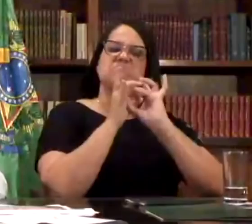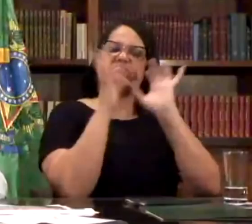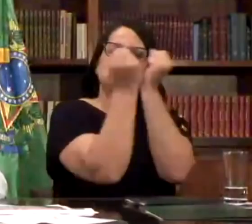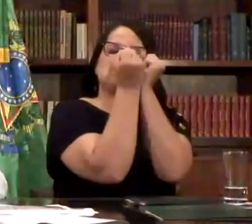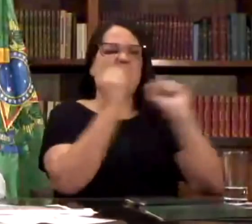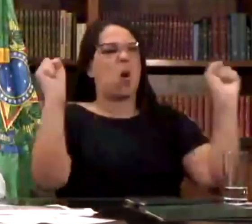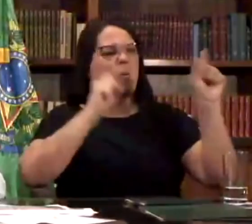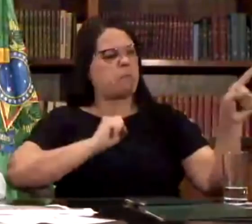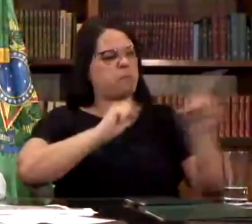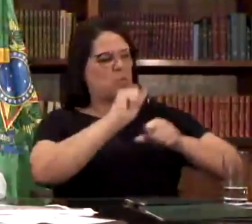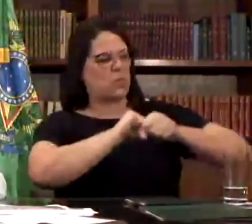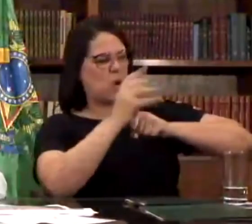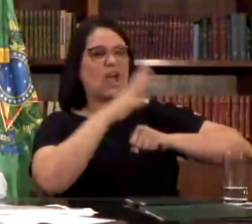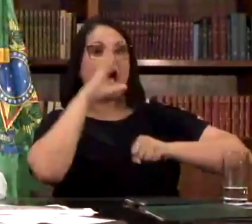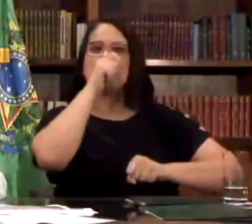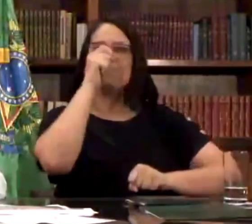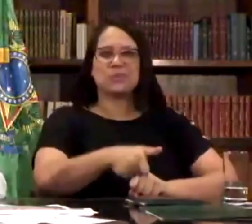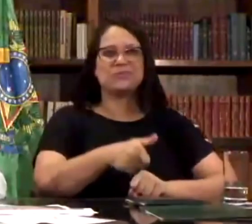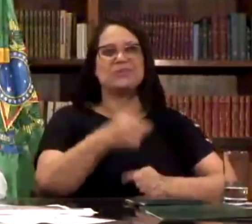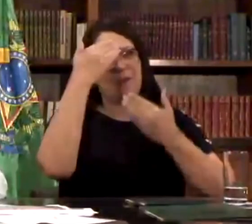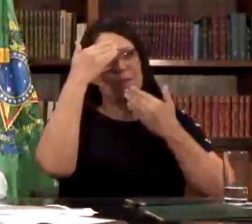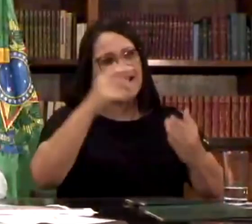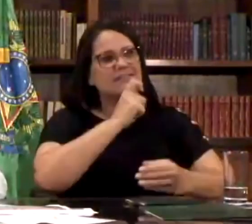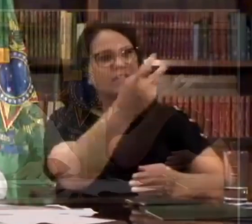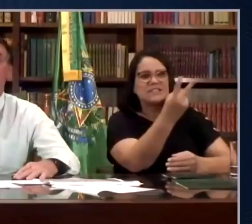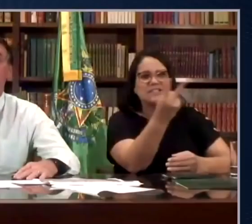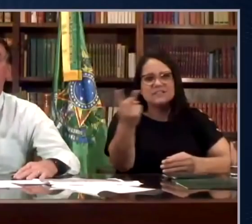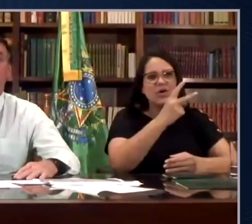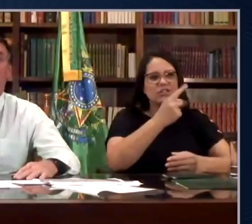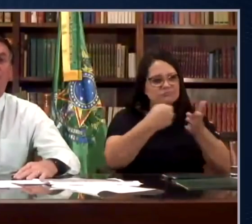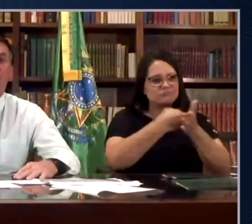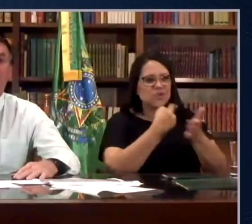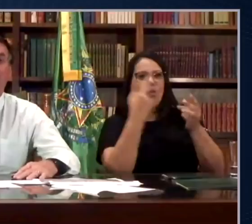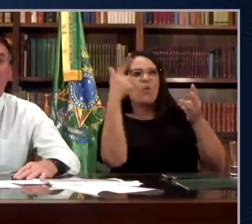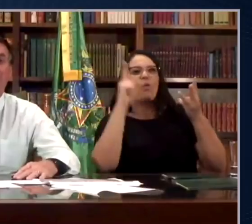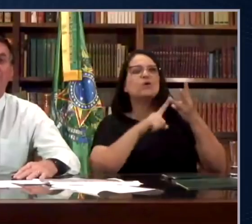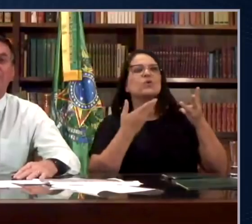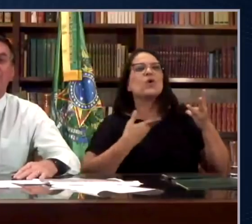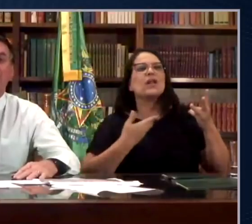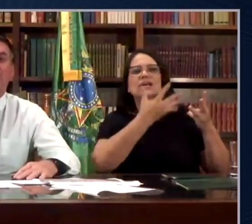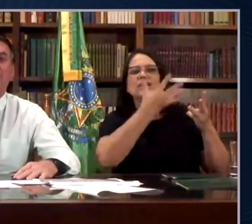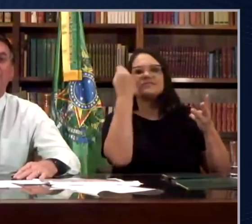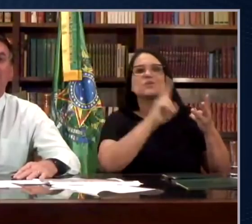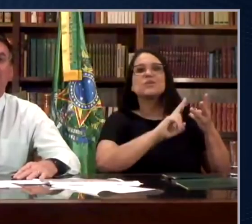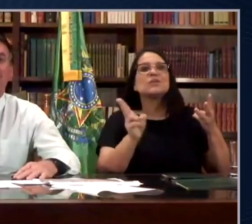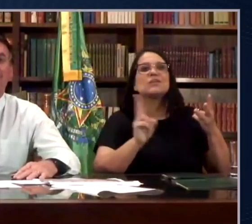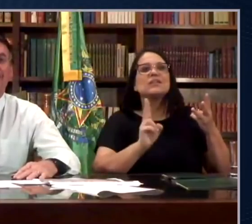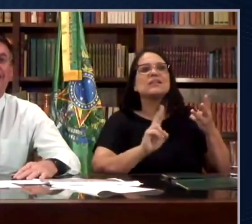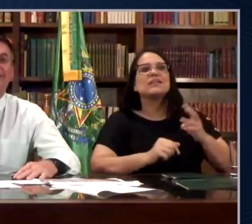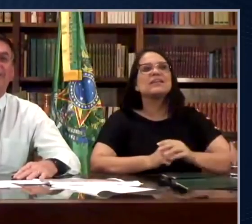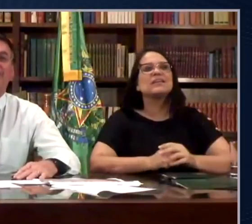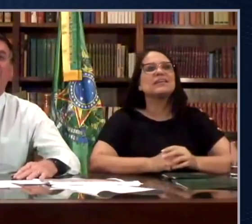mal o mais rápido possível. Augusto Nunes, Zé Maria, muito obrigado a vocês dois. Outro colega aí, esqueci o nome dele. Vitor. Muito obrigado a